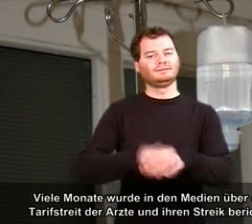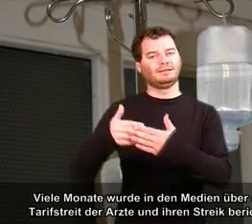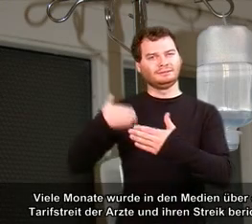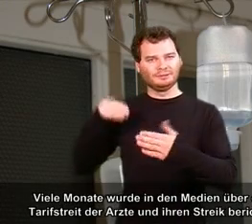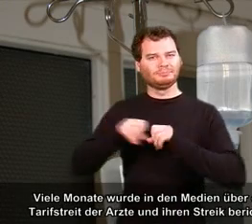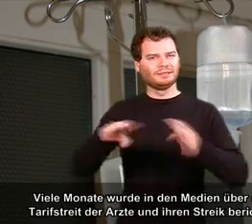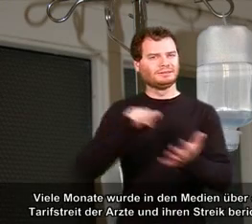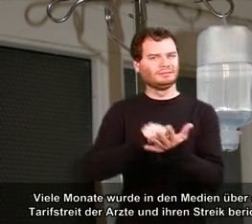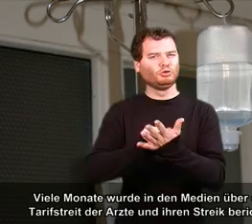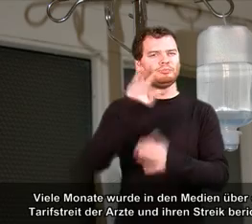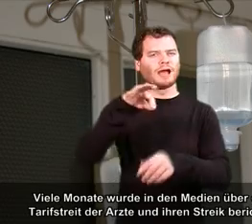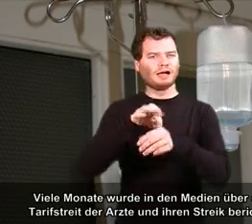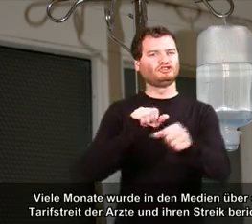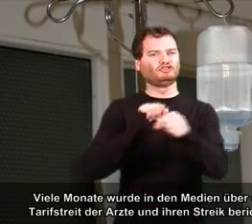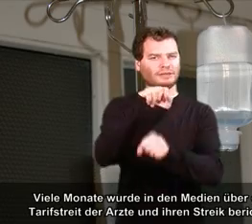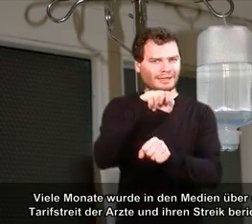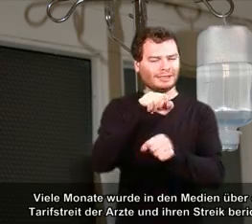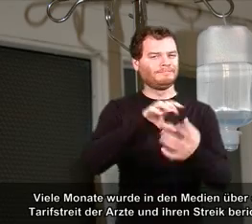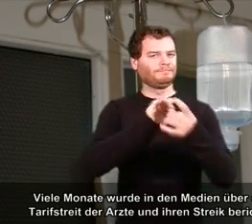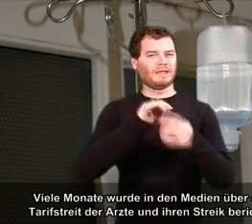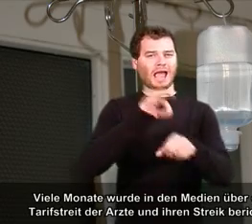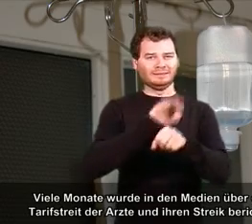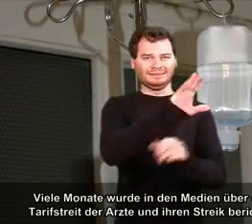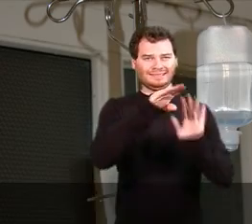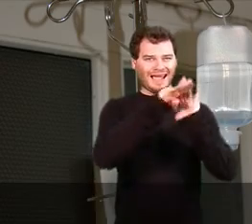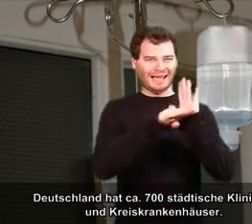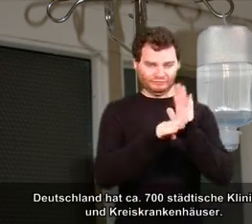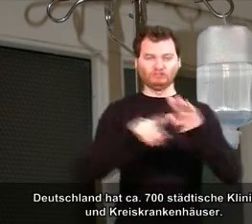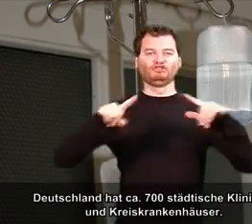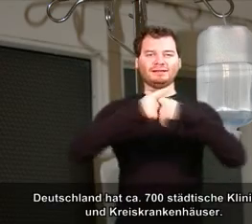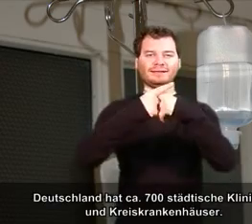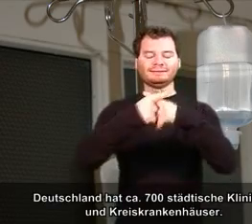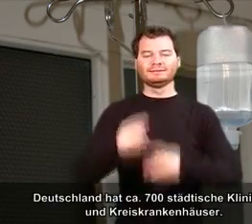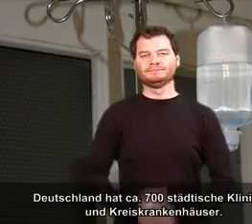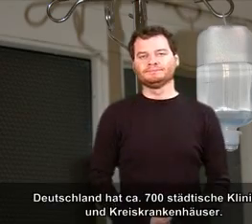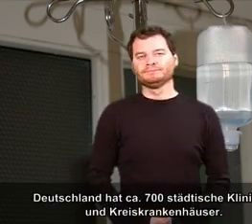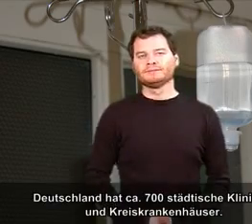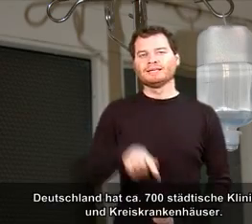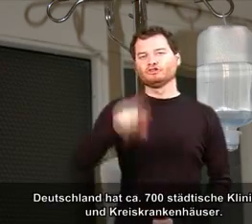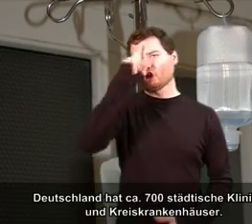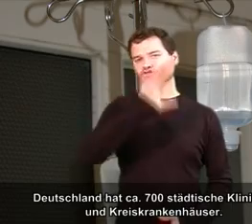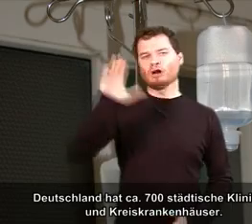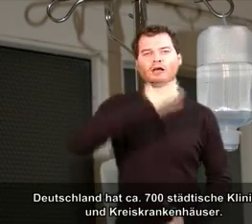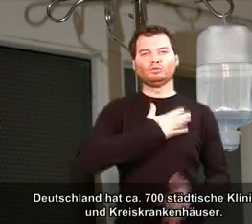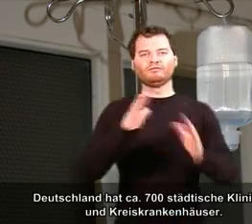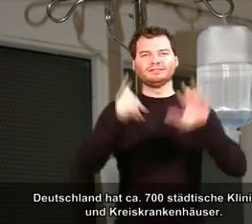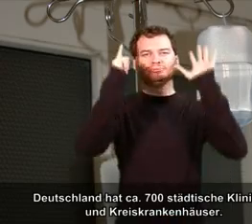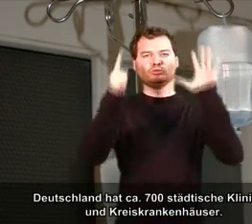Viele Monate wurde in den Medien über den Tarifstreit der Ärzte und ihren Streik berichtet. Deutschland hat ca. 700 städtische